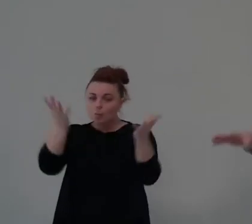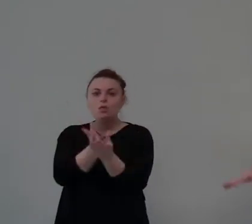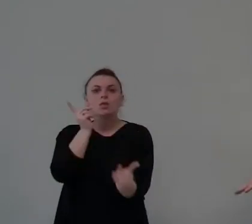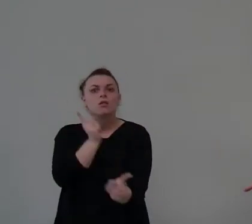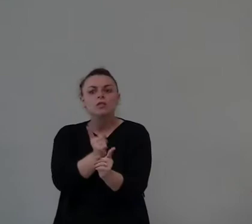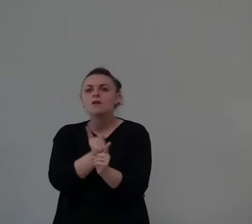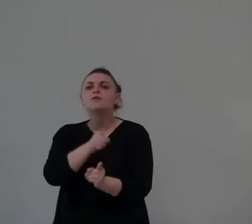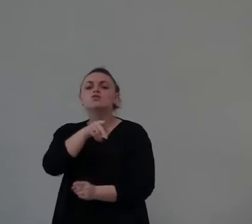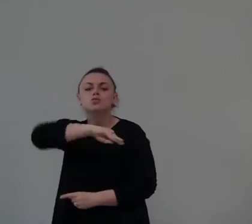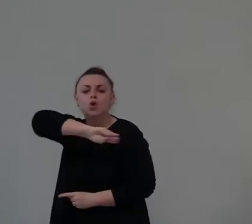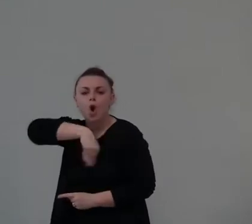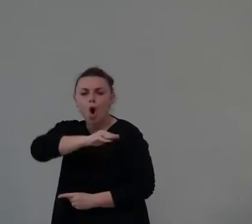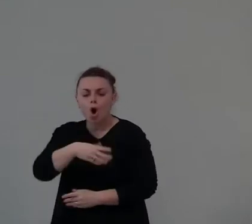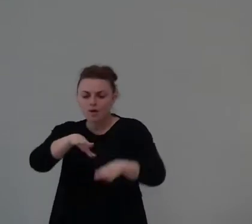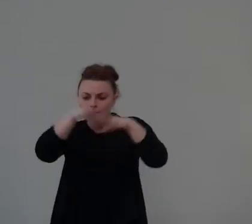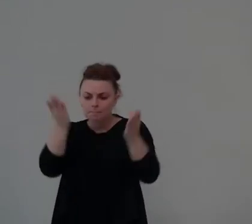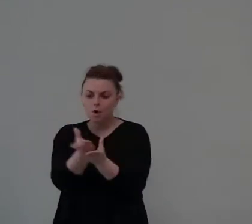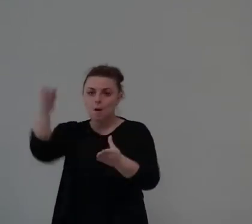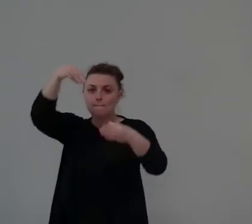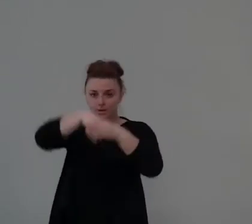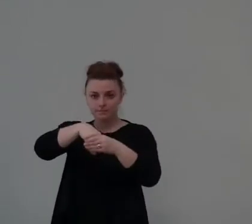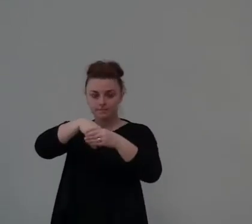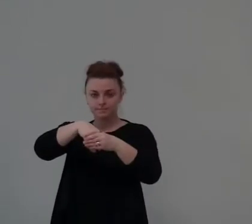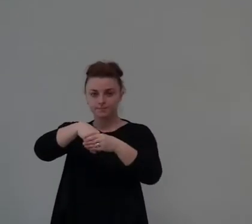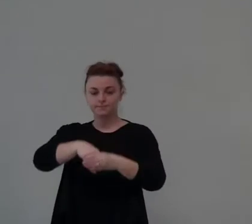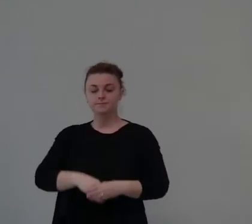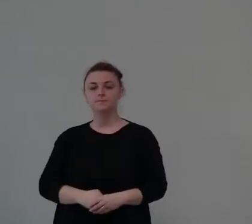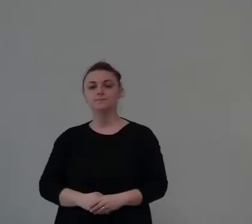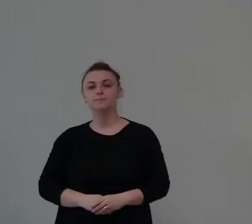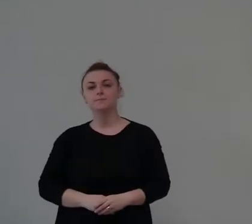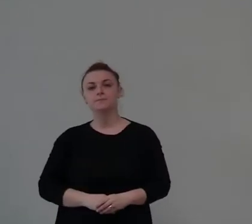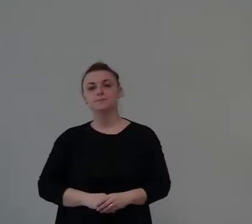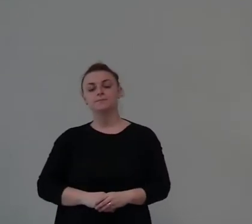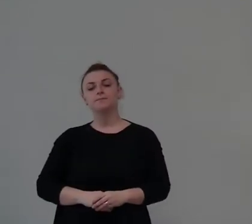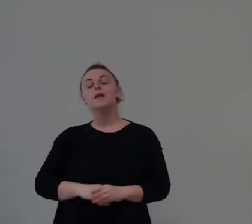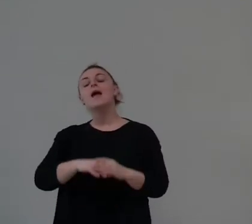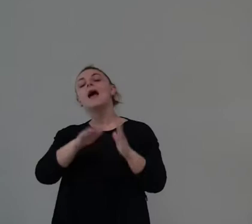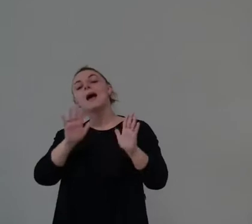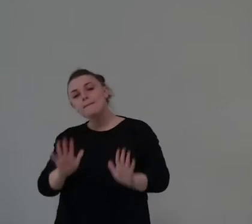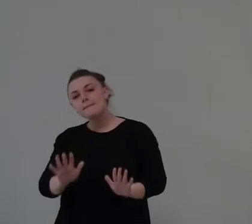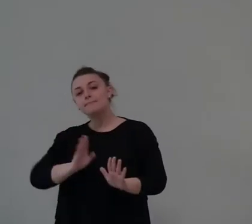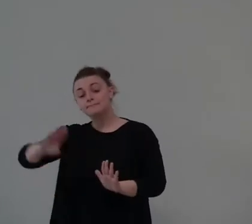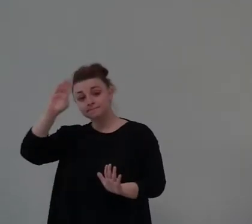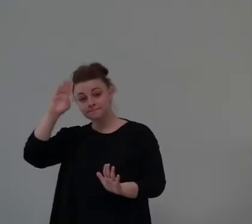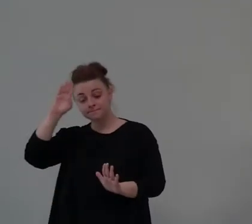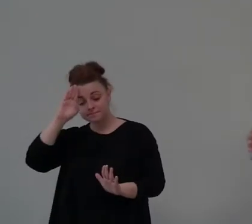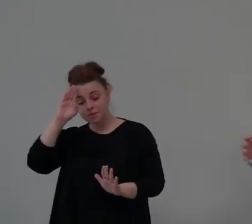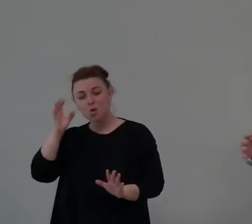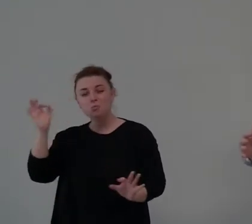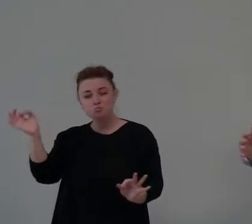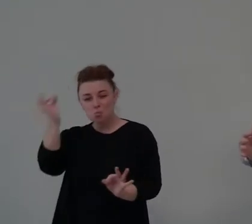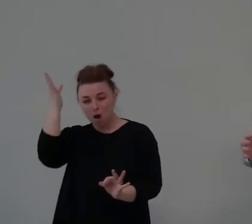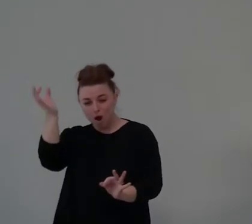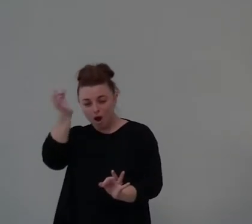stare fuori dal mondo, devi stare nel mondo. Ma di tanto in tanto devi avere un periodo